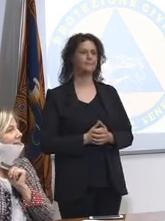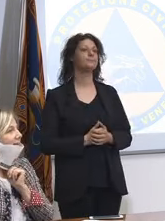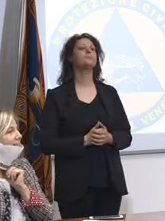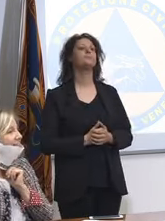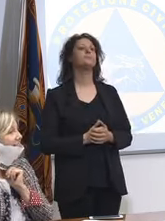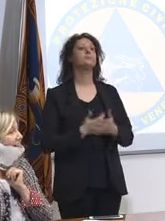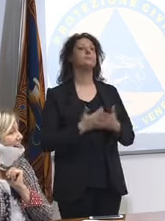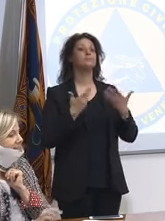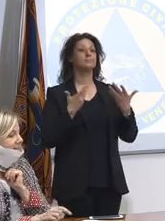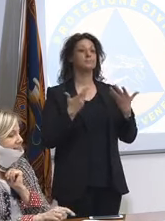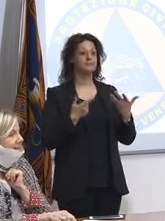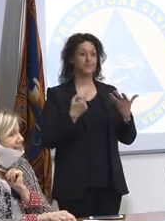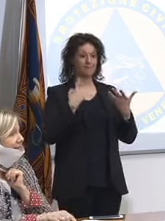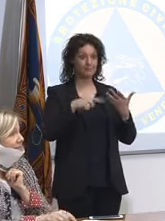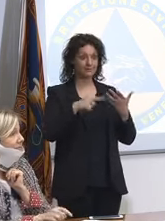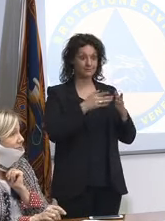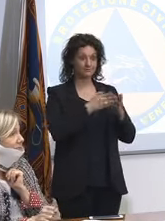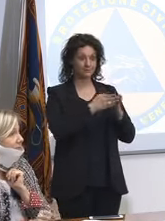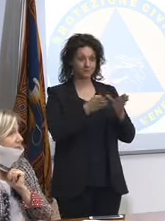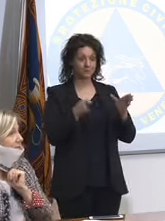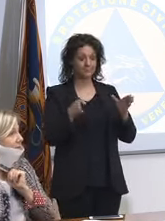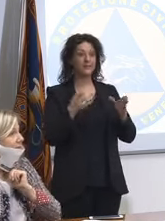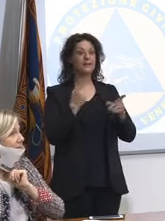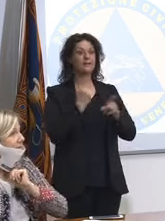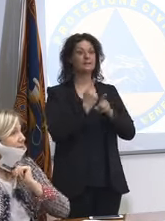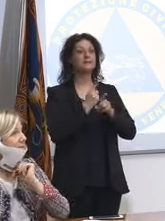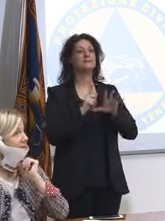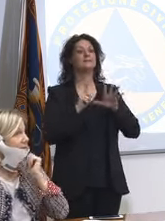spero di fare in settimana,